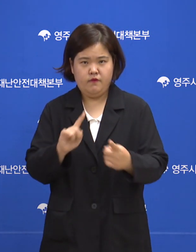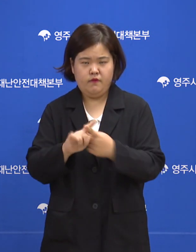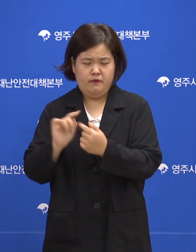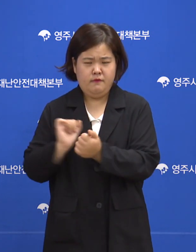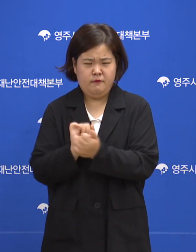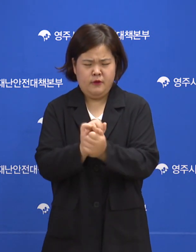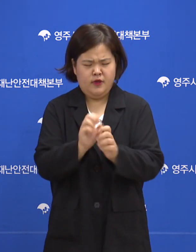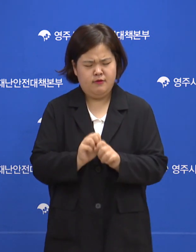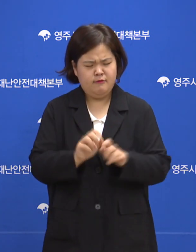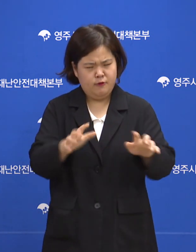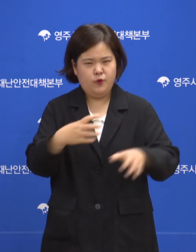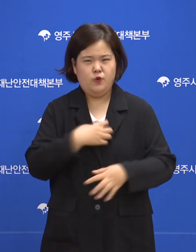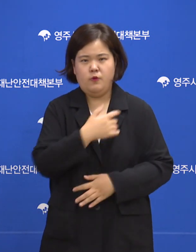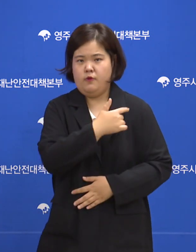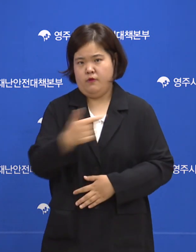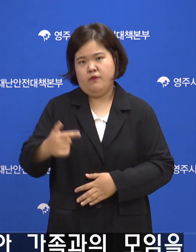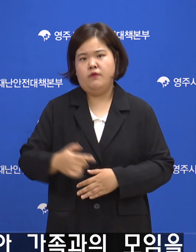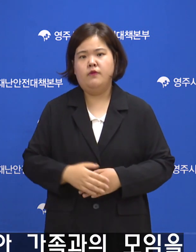우려되고 있습니다.